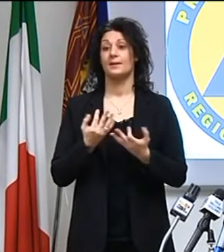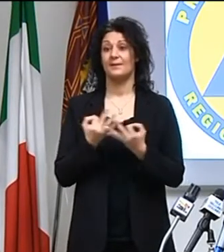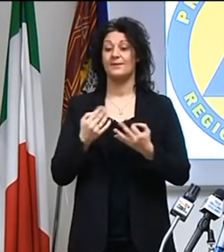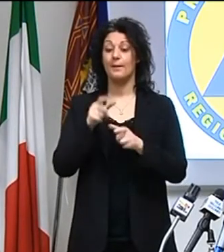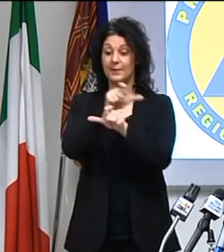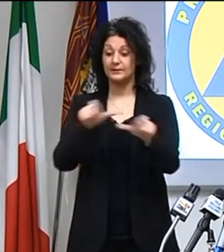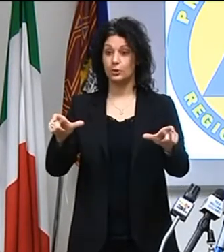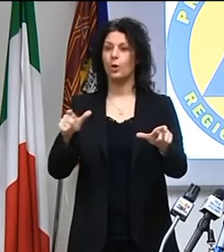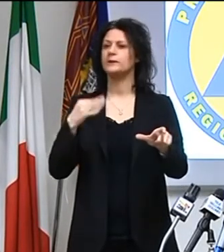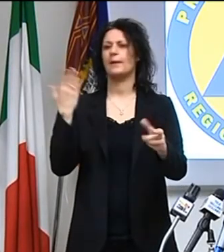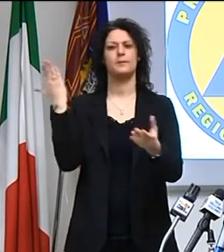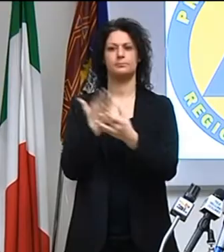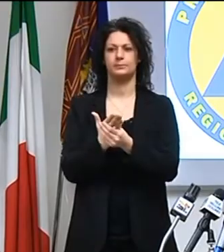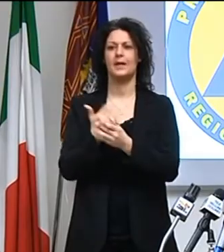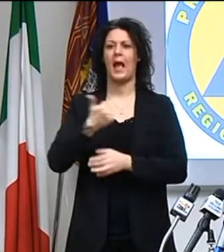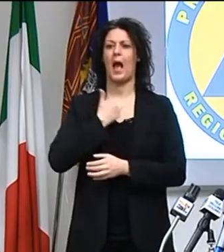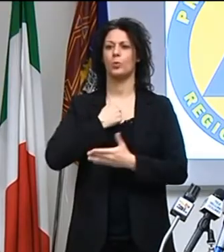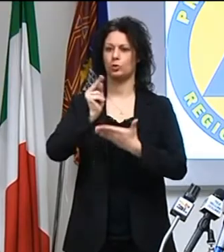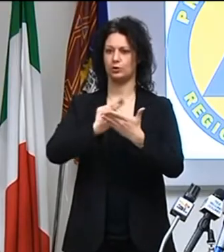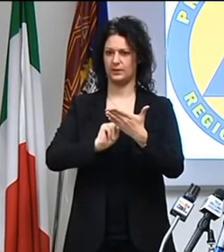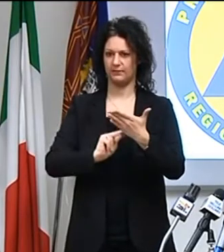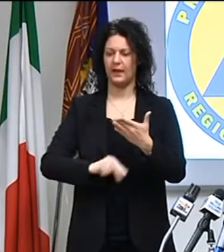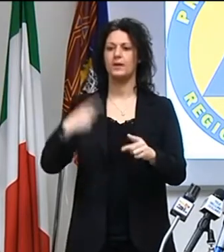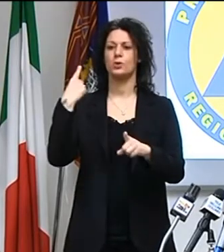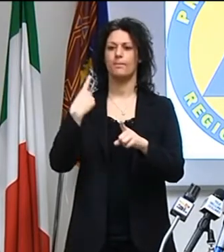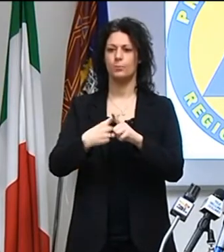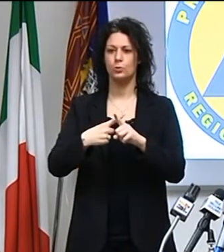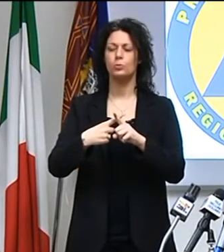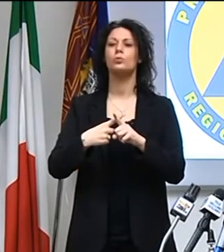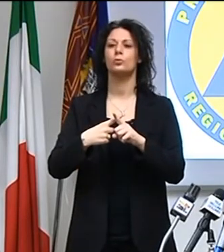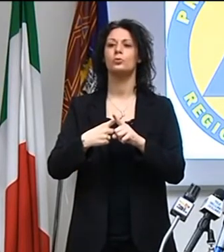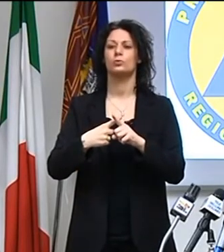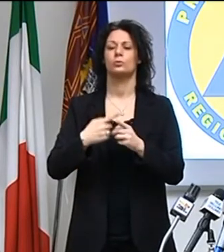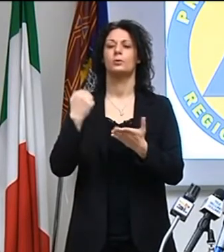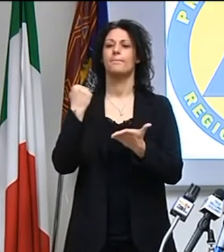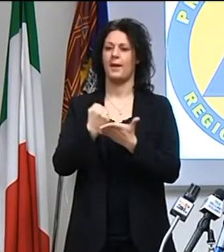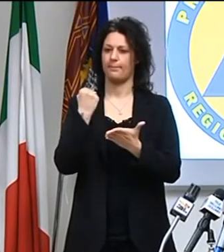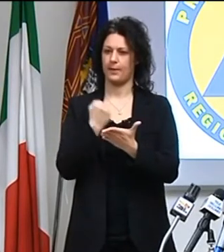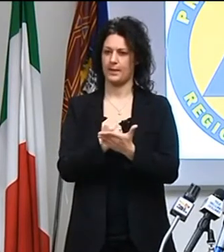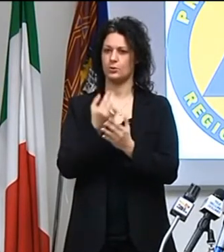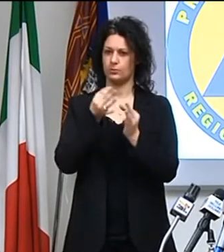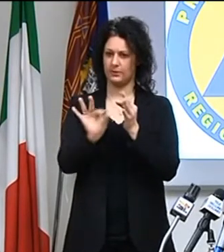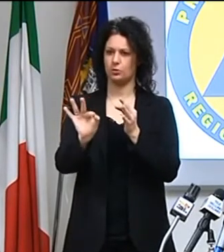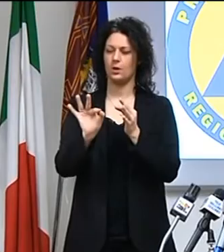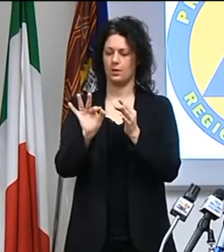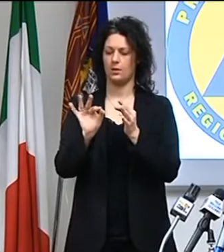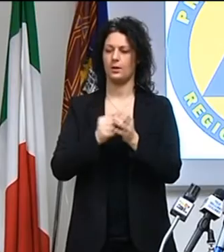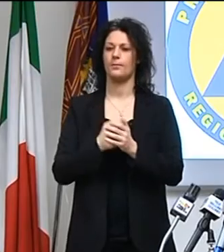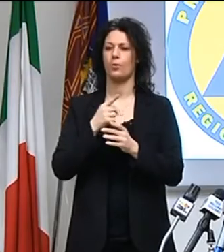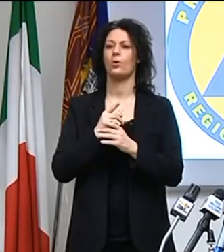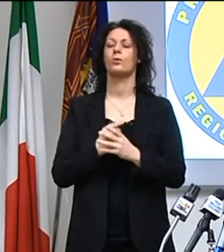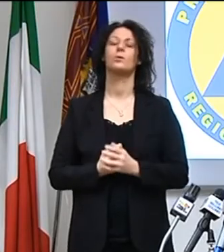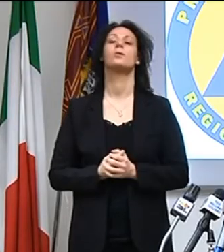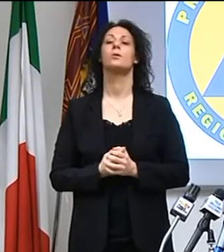con l'autocertificazione e il certificato che può poi redigere ogni medico insomma di